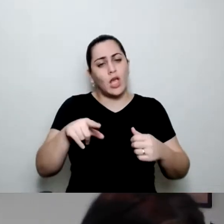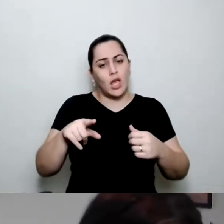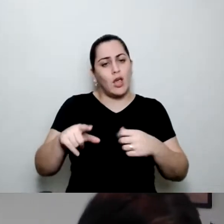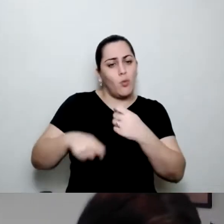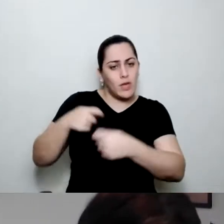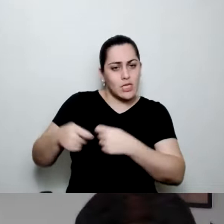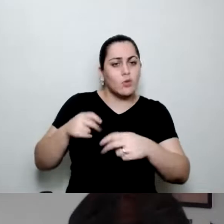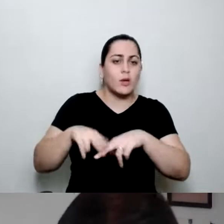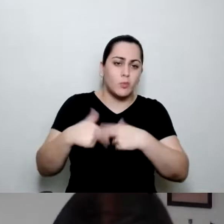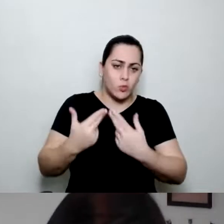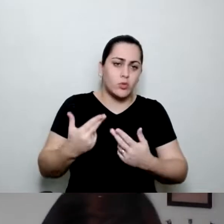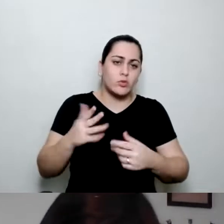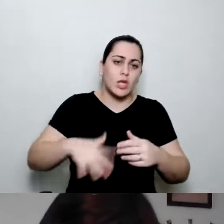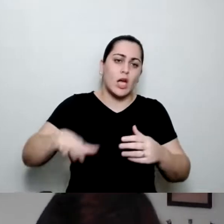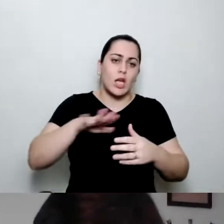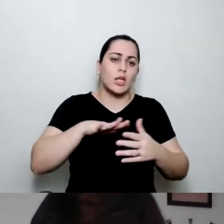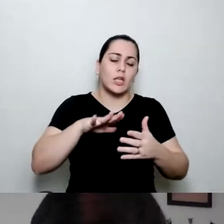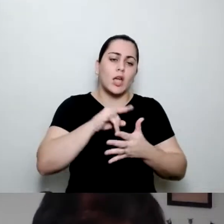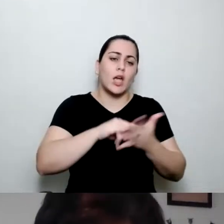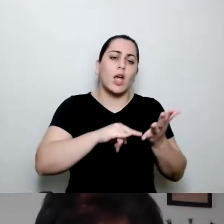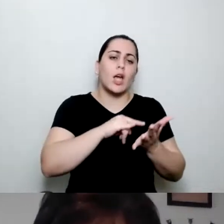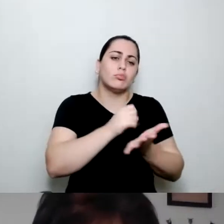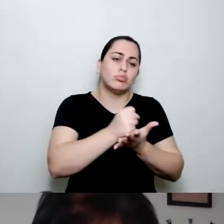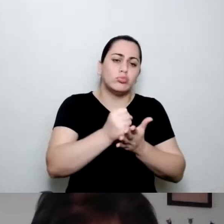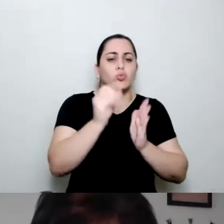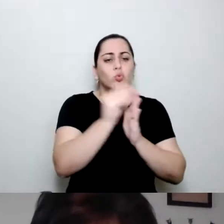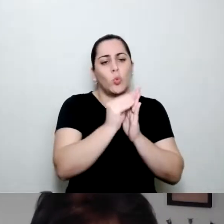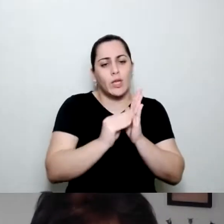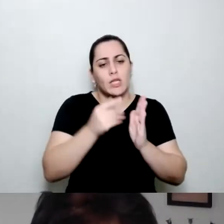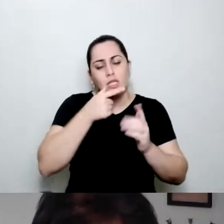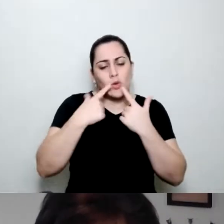por isso, no campo da documentação linguística, normalmente não se aplica.